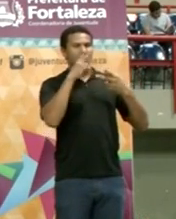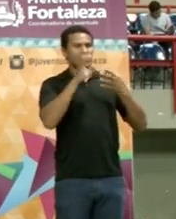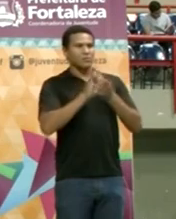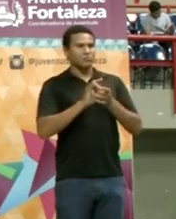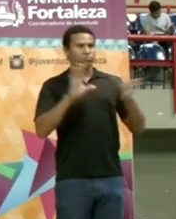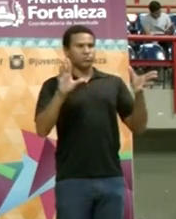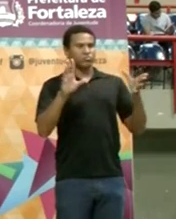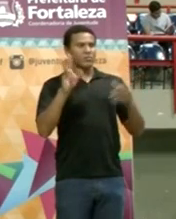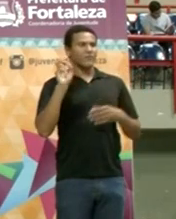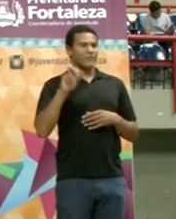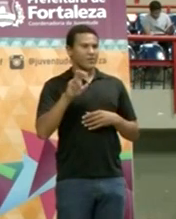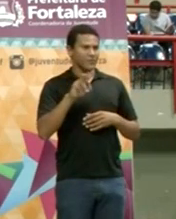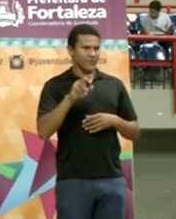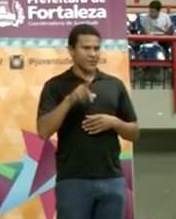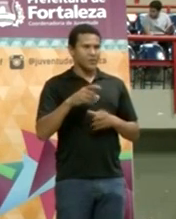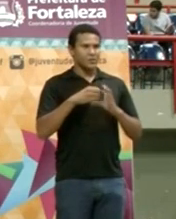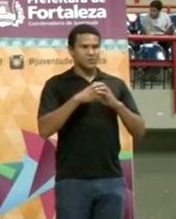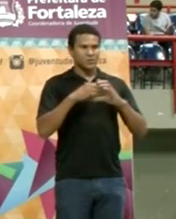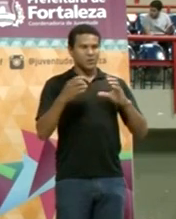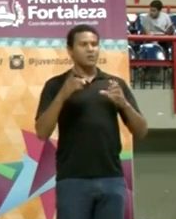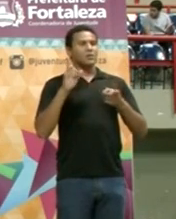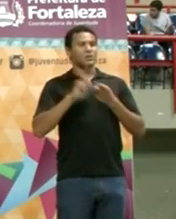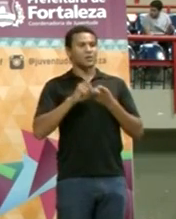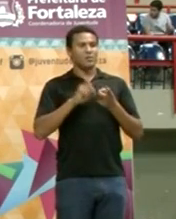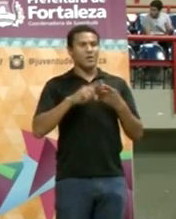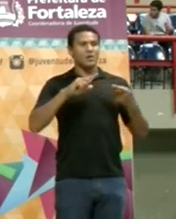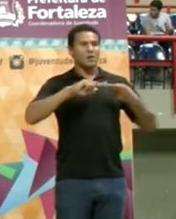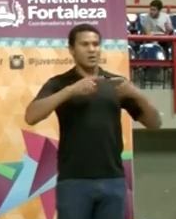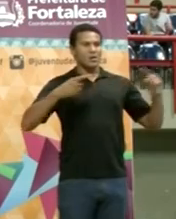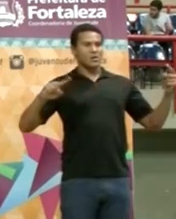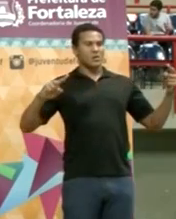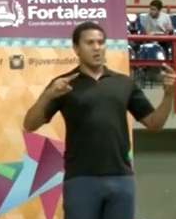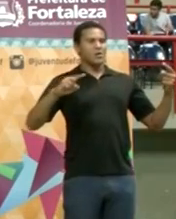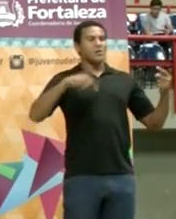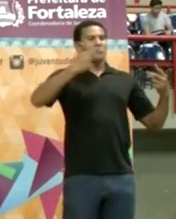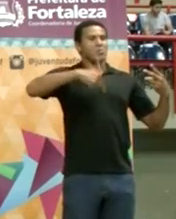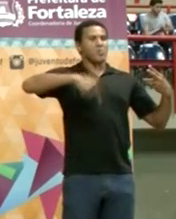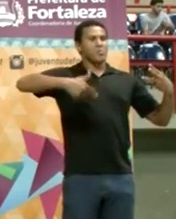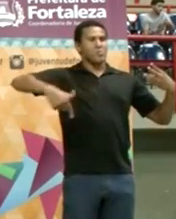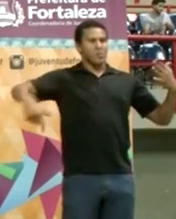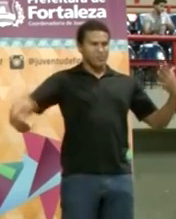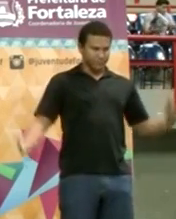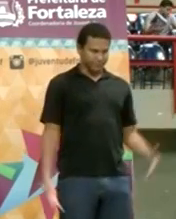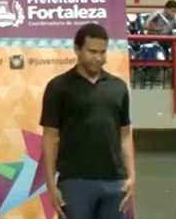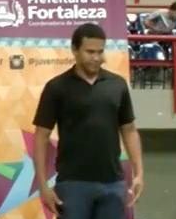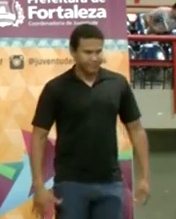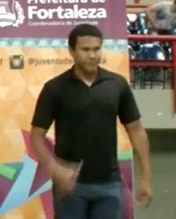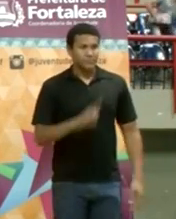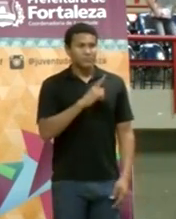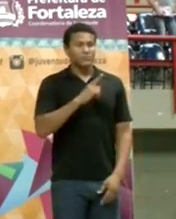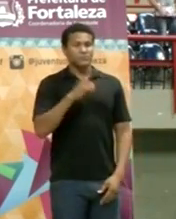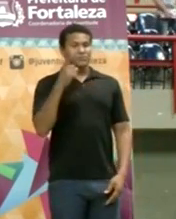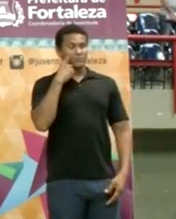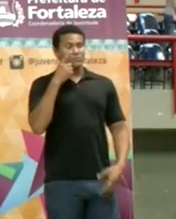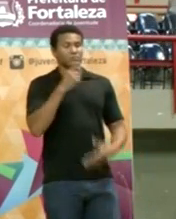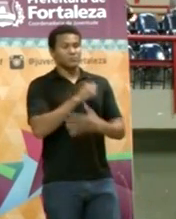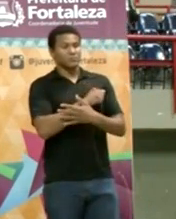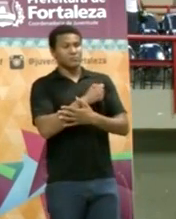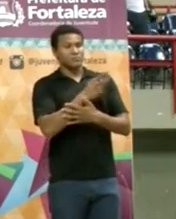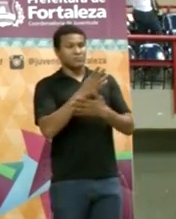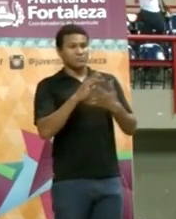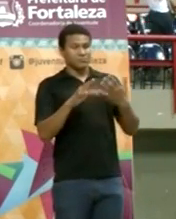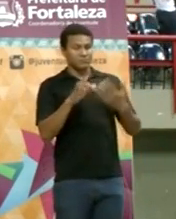da célula. E 6, replicação do RNA viral. Assinale a alternativa que apresenta todos esses passos na